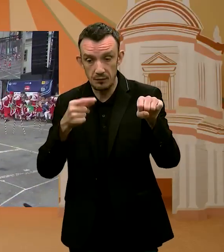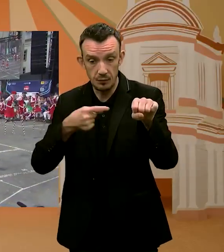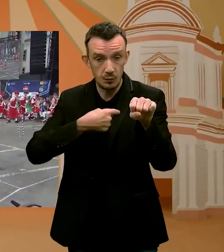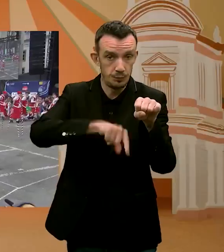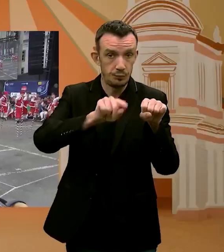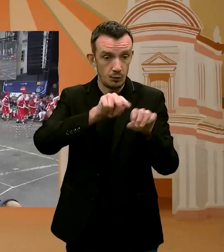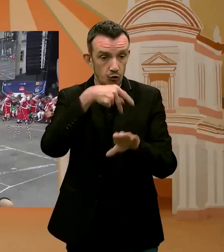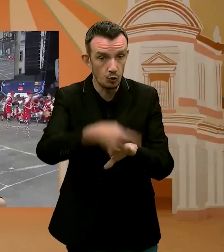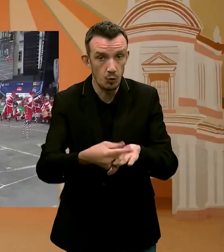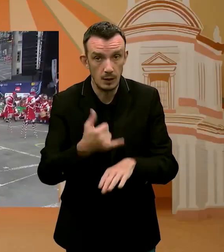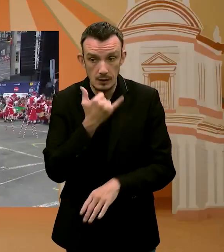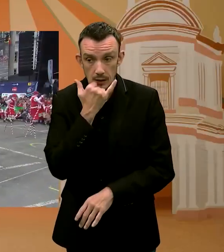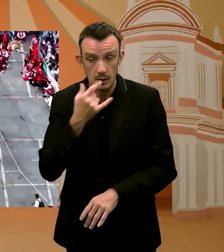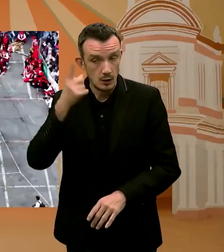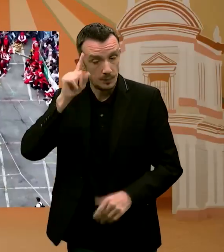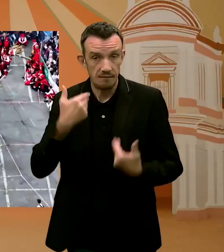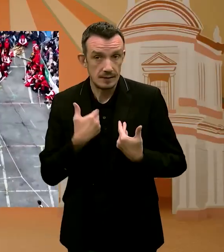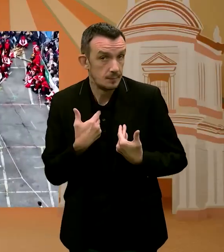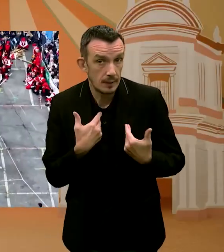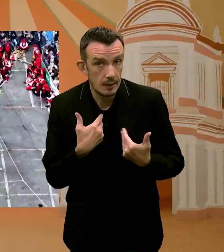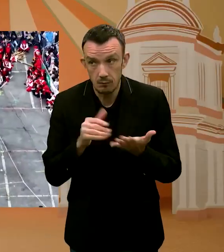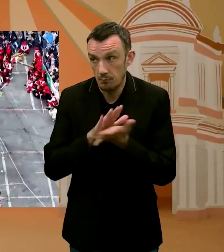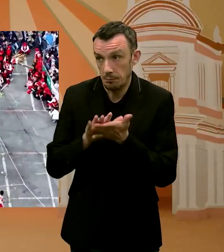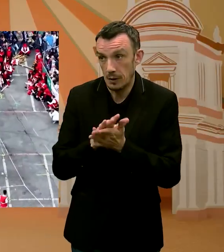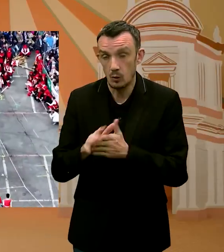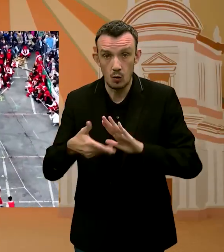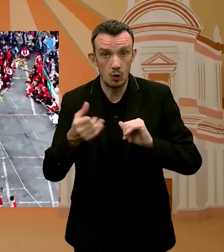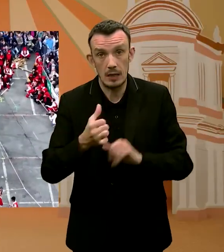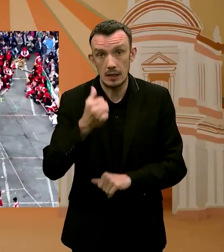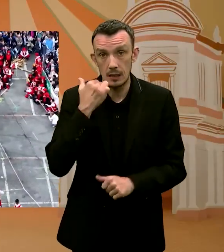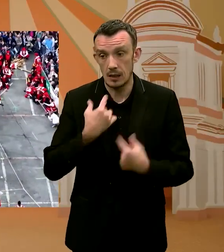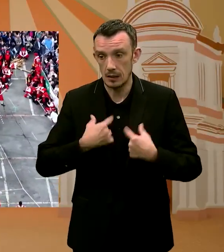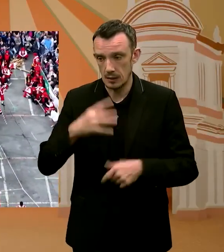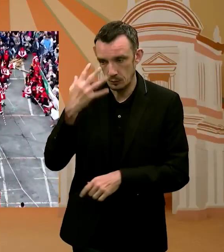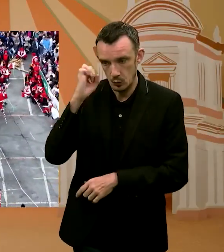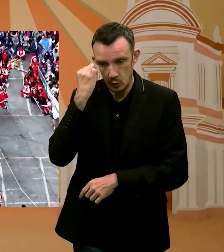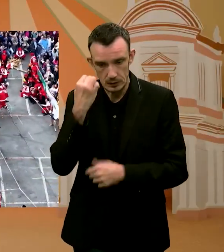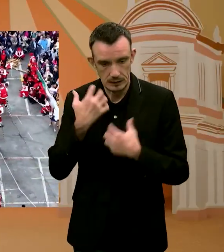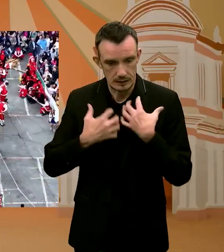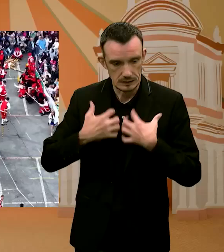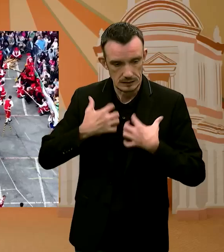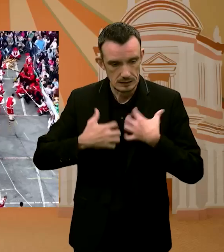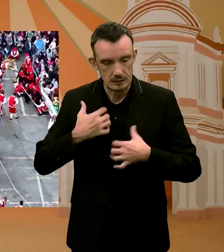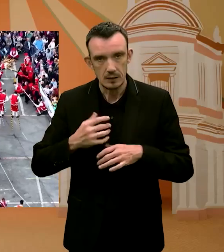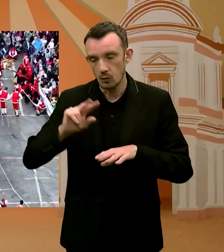part et voilà, après on s'en veut, on descend des échasses, on s'explique, l'ambiance reste bonne.